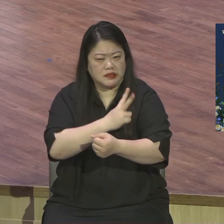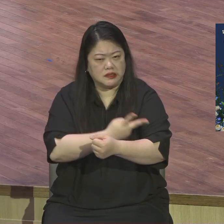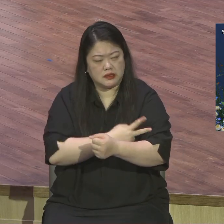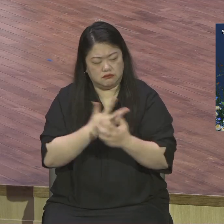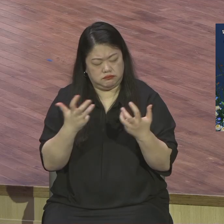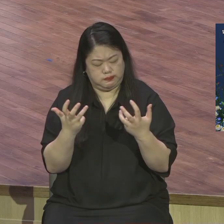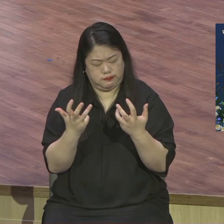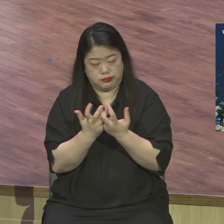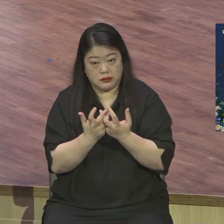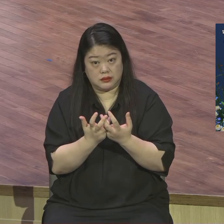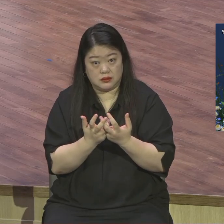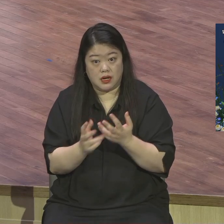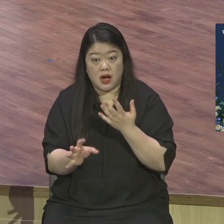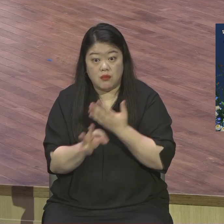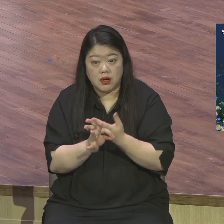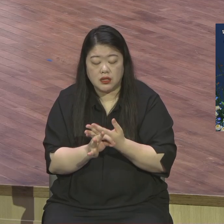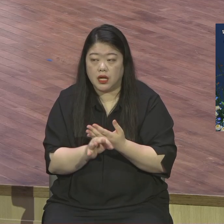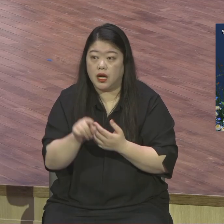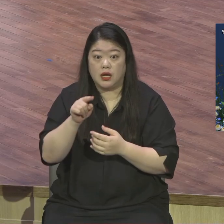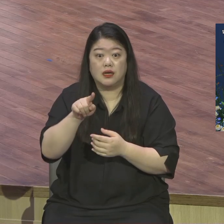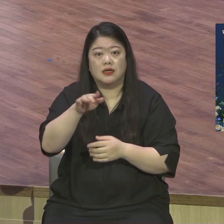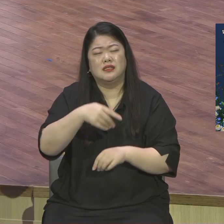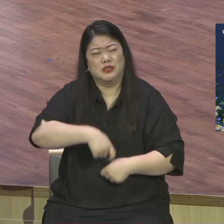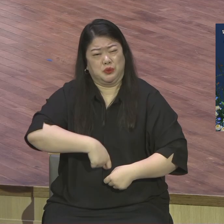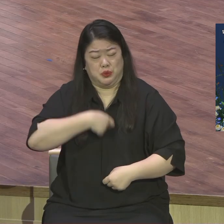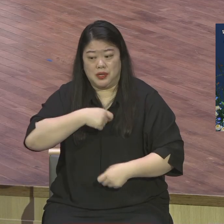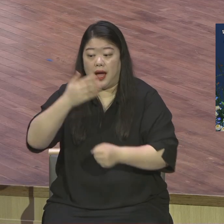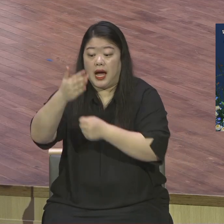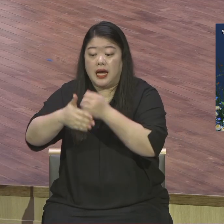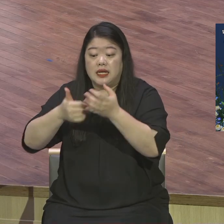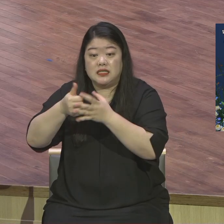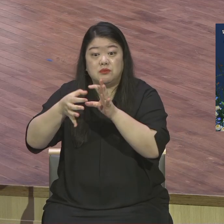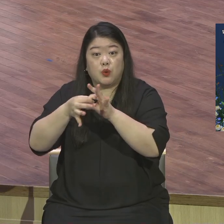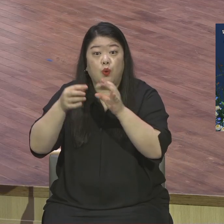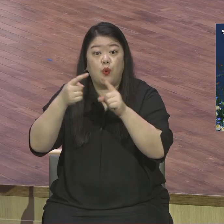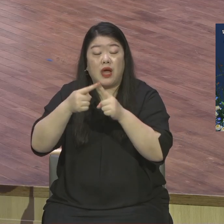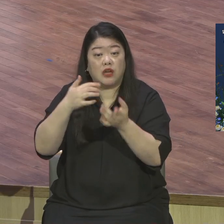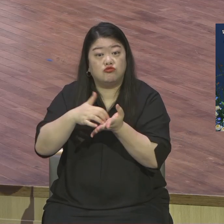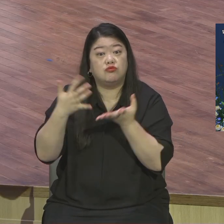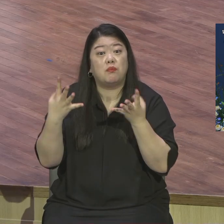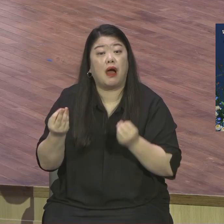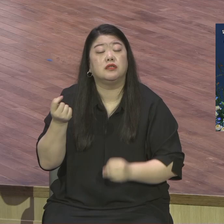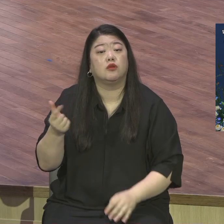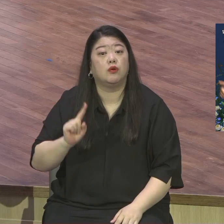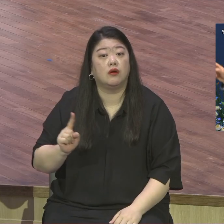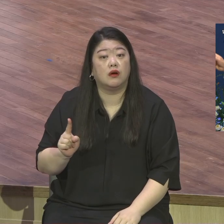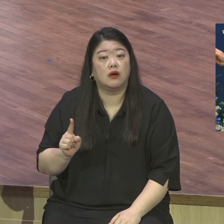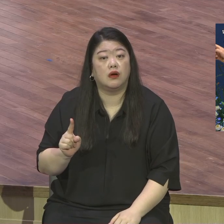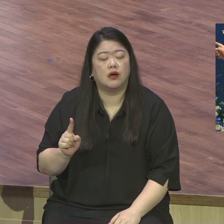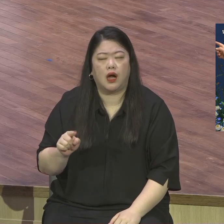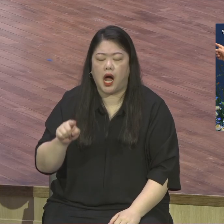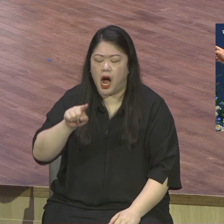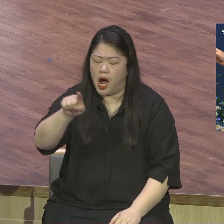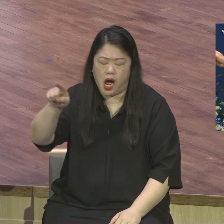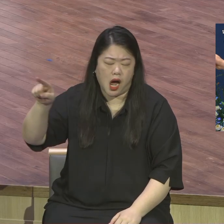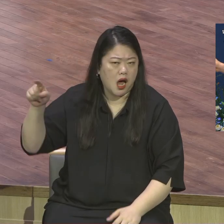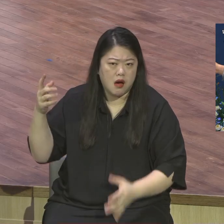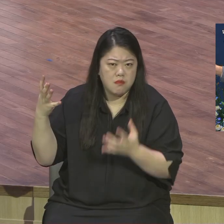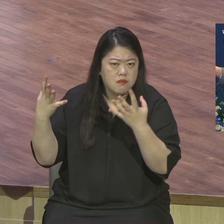부흥됐냐 곳곳에 곳곳에 하나님 교회 곳곳에 빌딩들 저